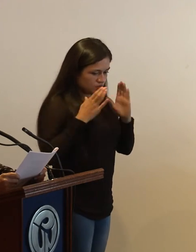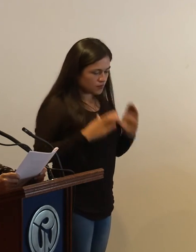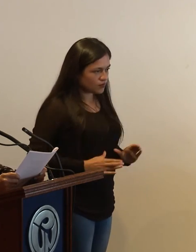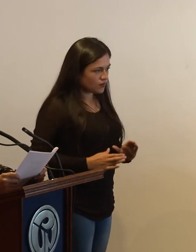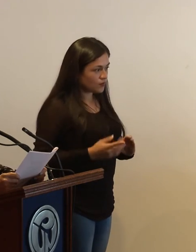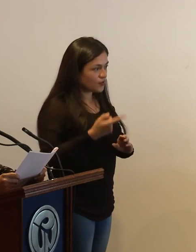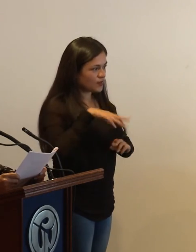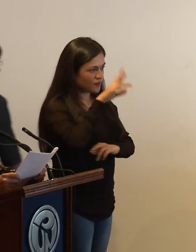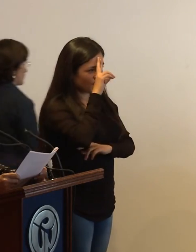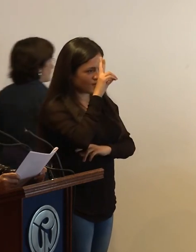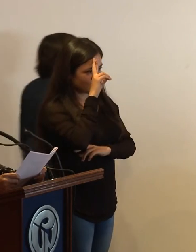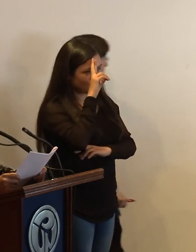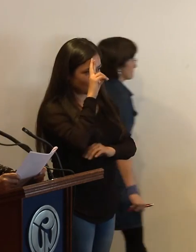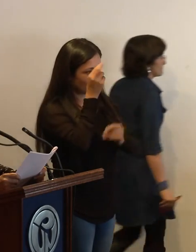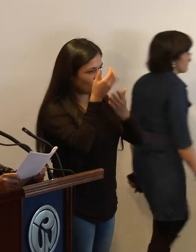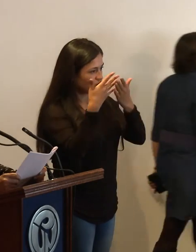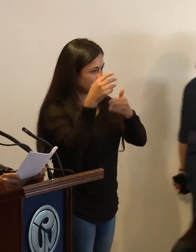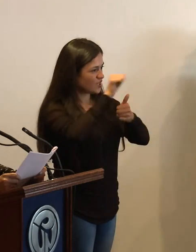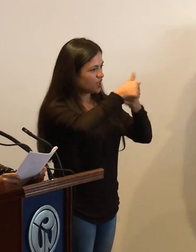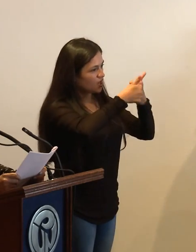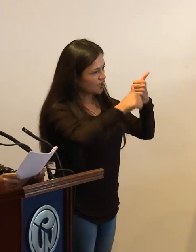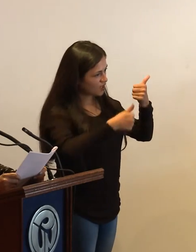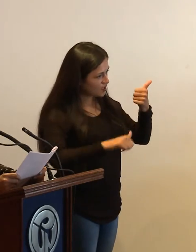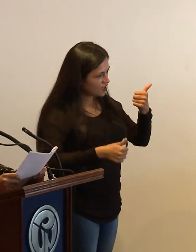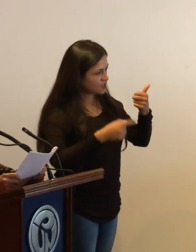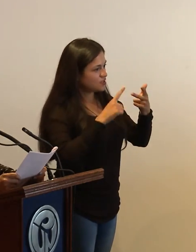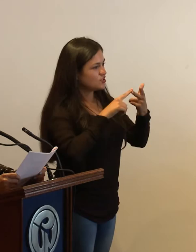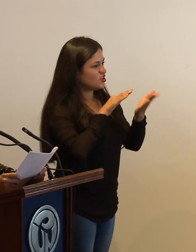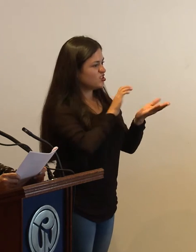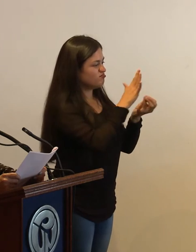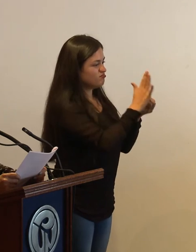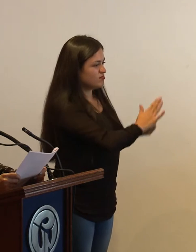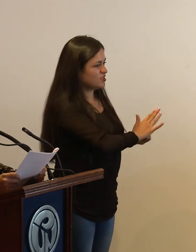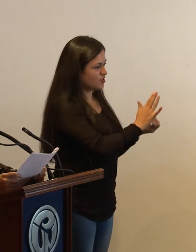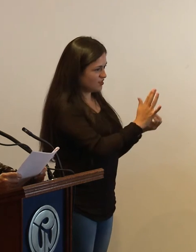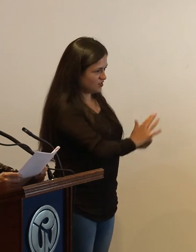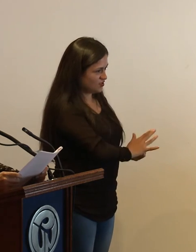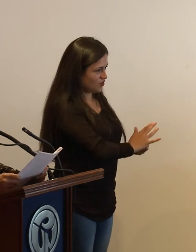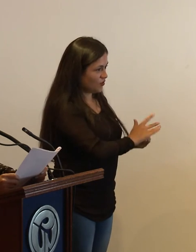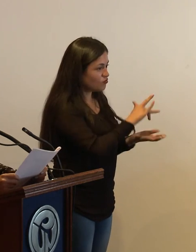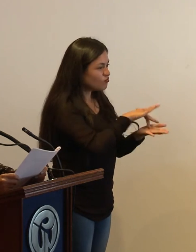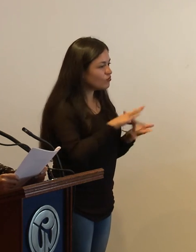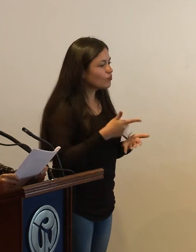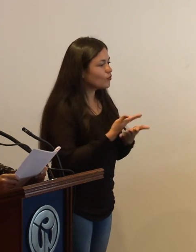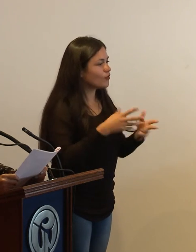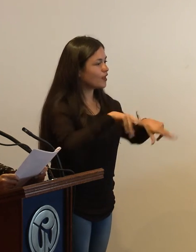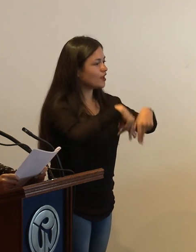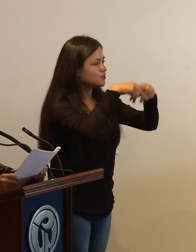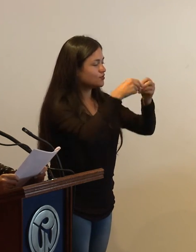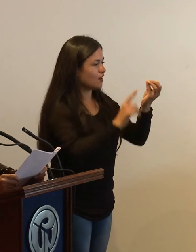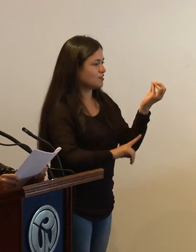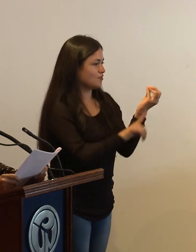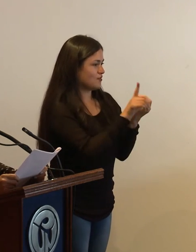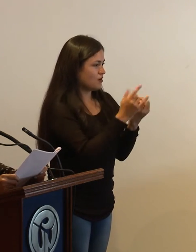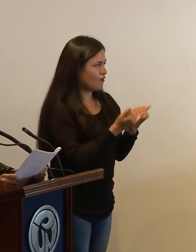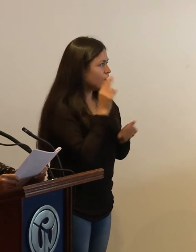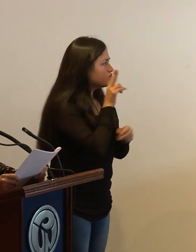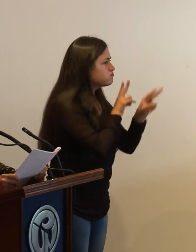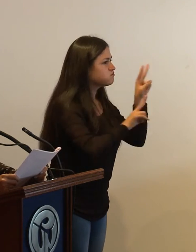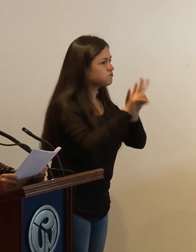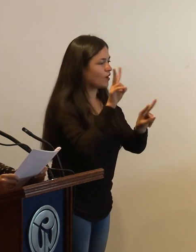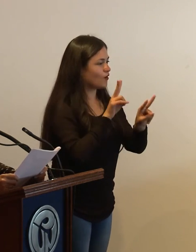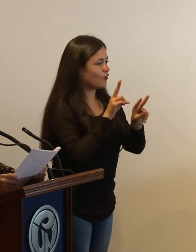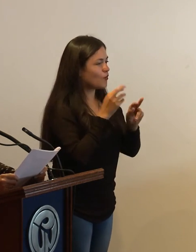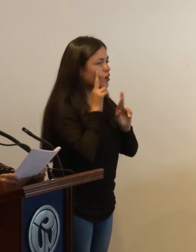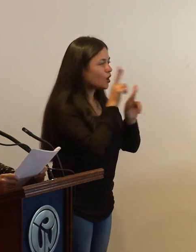de racialización, jerarquización y exclusión presentes en las sociedades contemporáneas y,